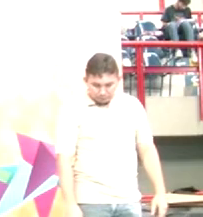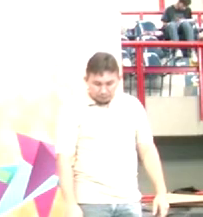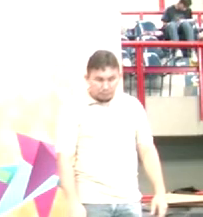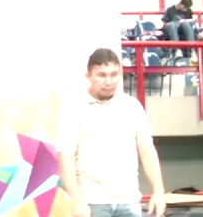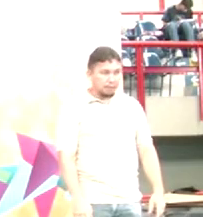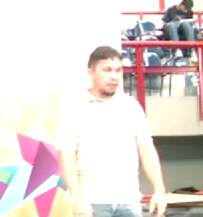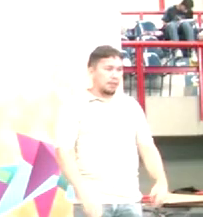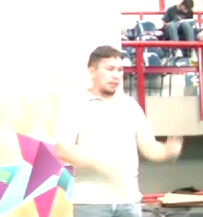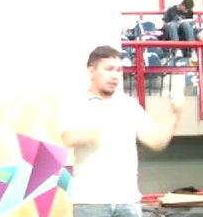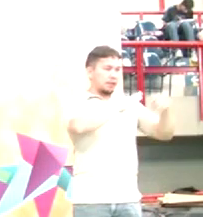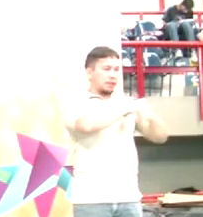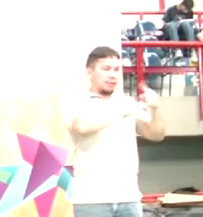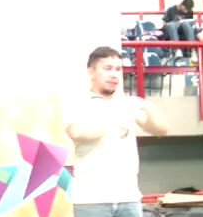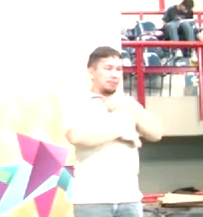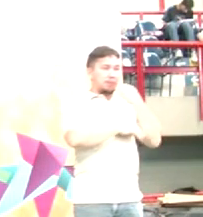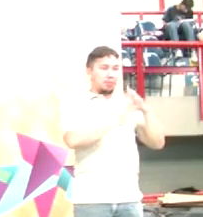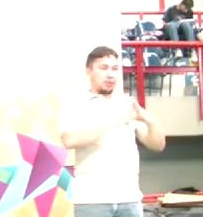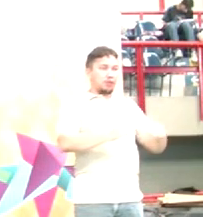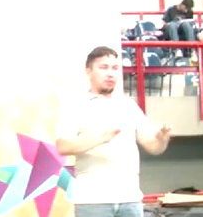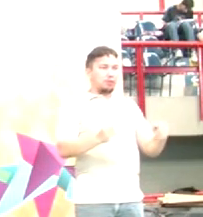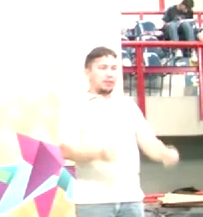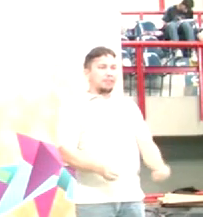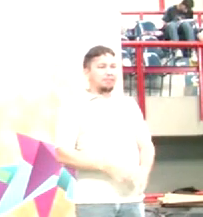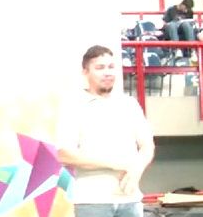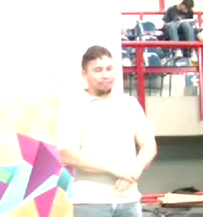Também não ficou nenhum.